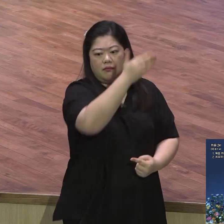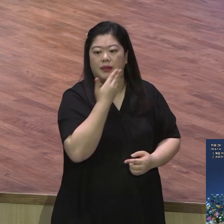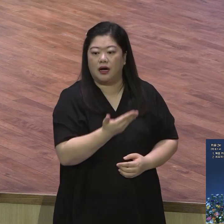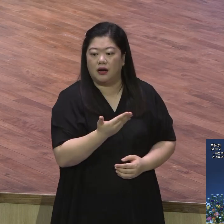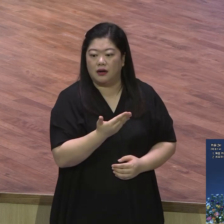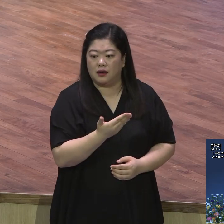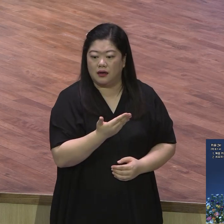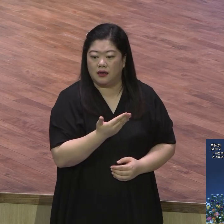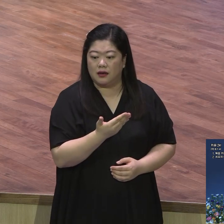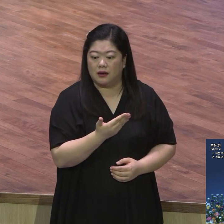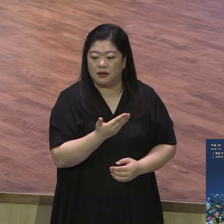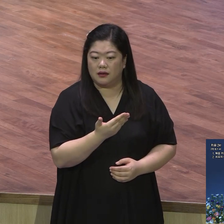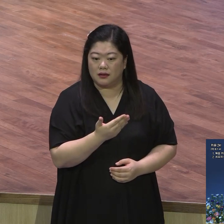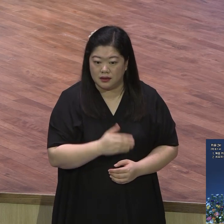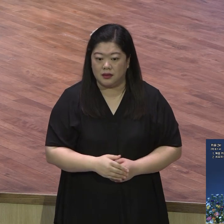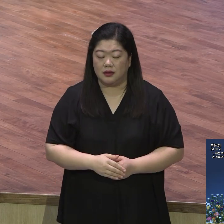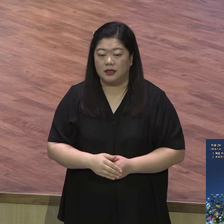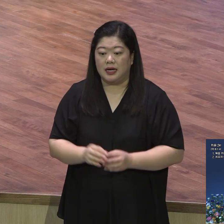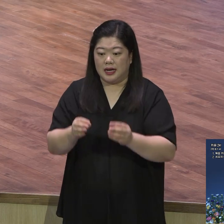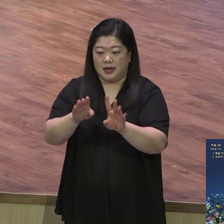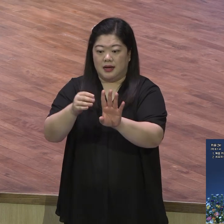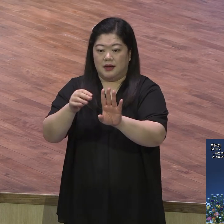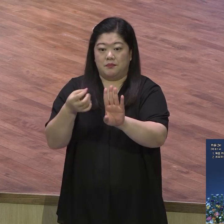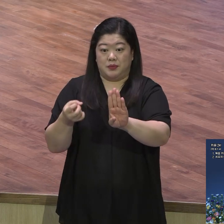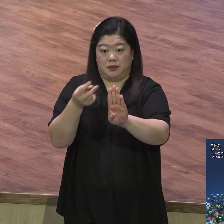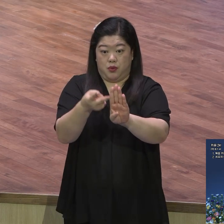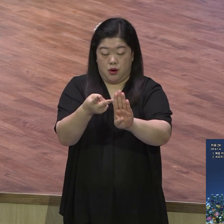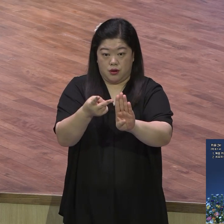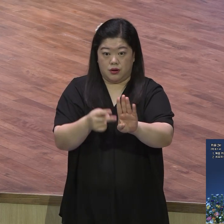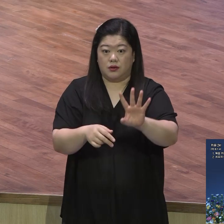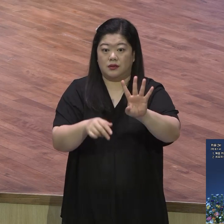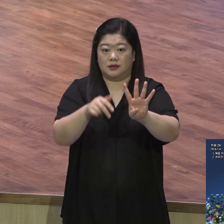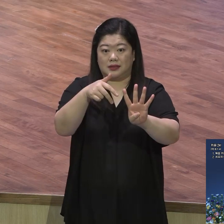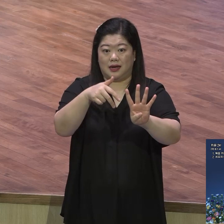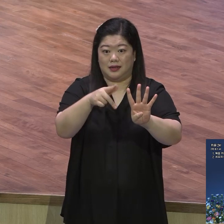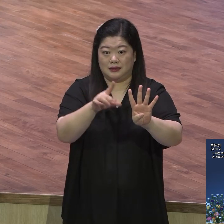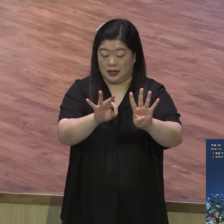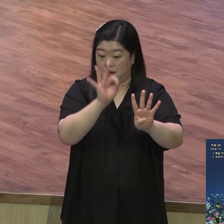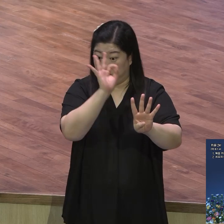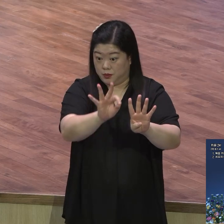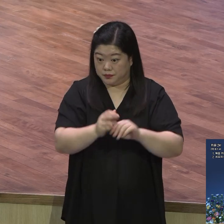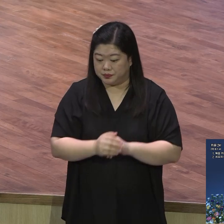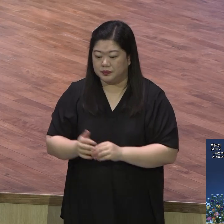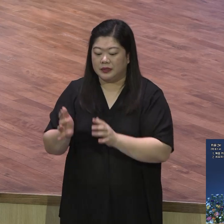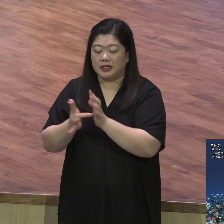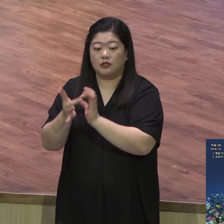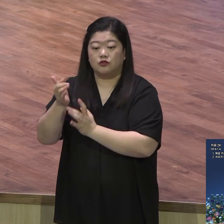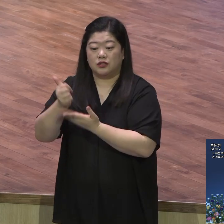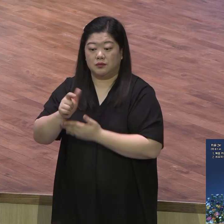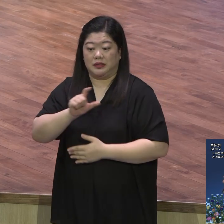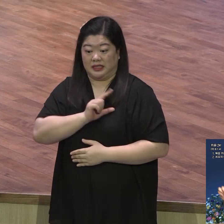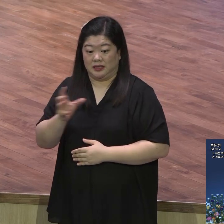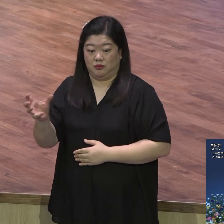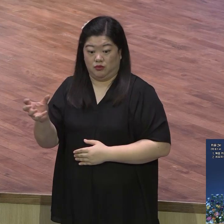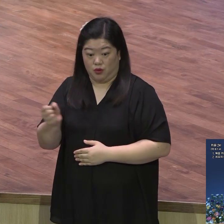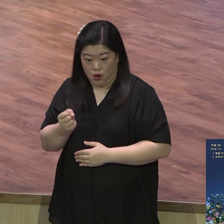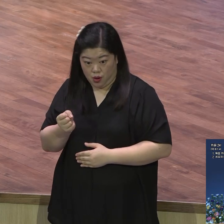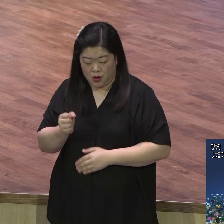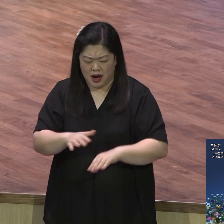능력을 여러 곳에서 밝히고 있어요. 빌리포 3장 21절에 보면 예수 그리스도 이름으로 만물이